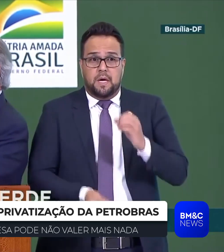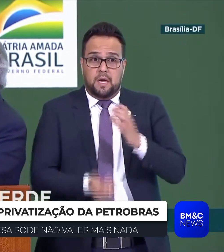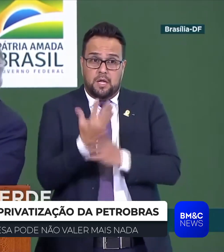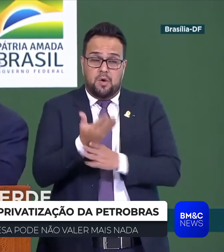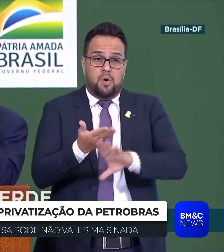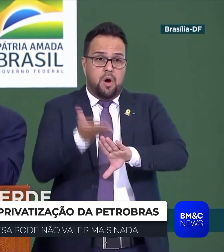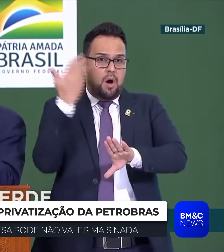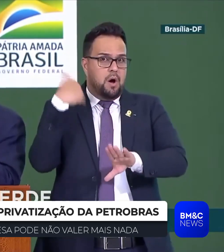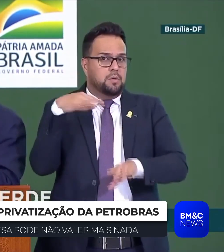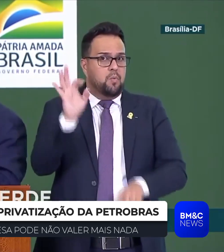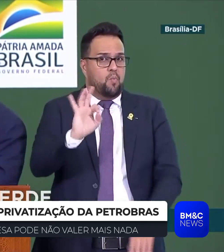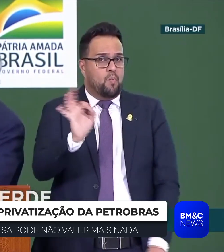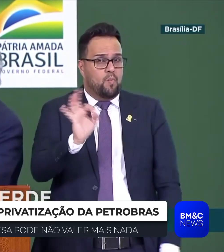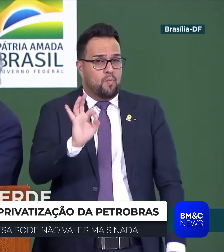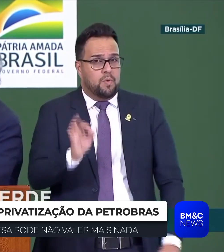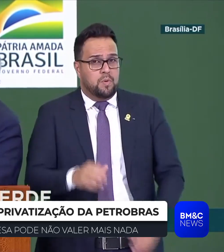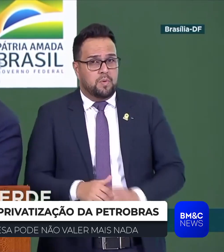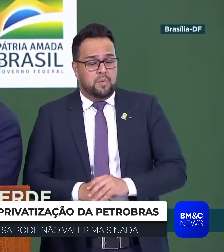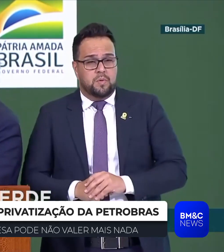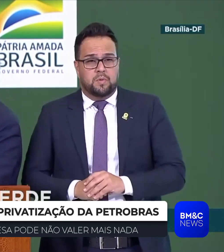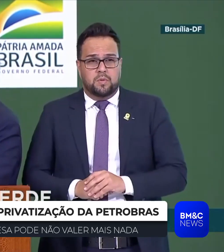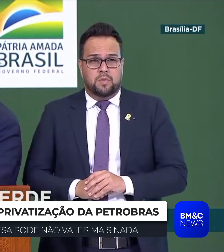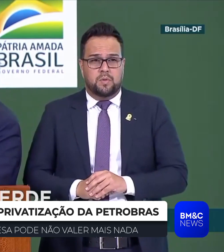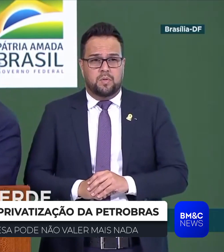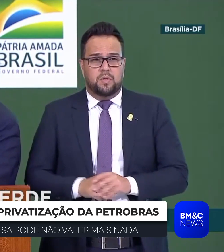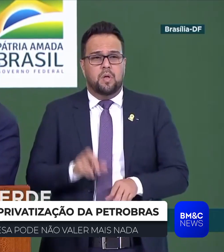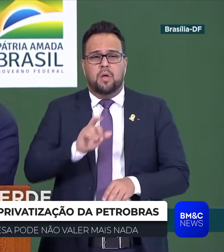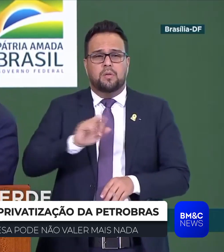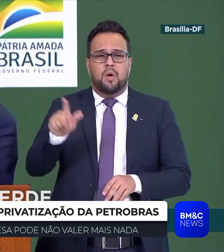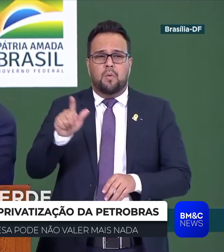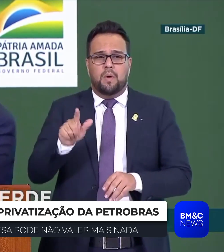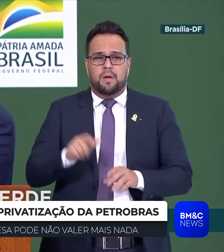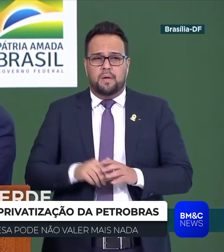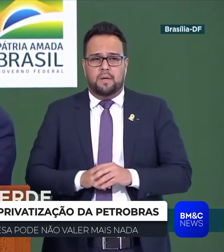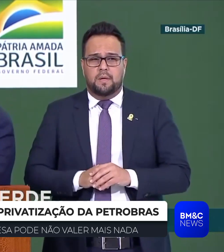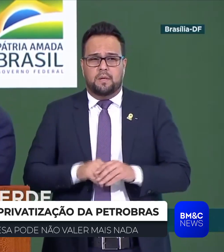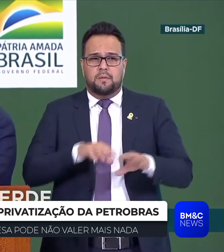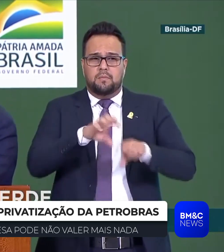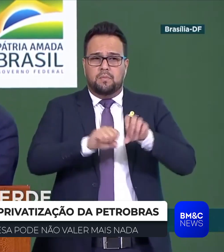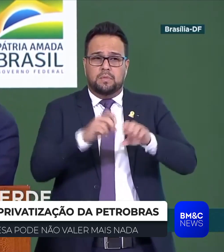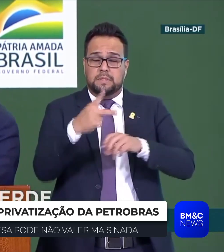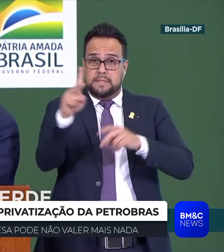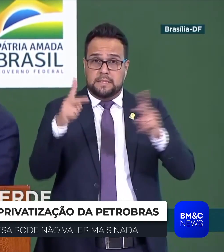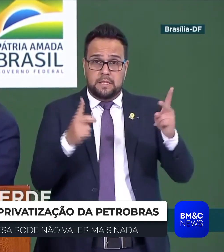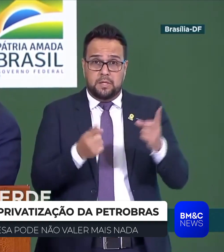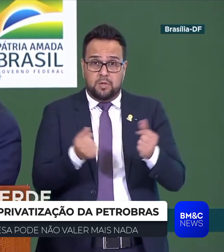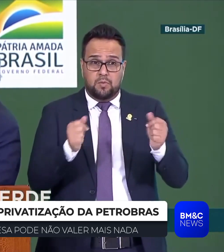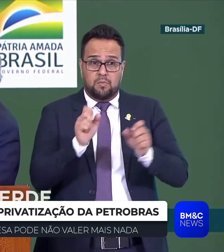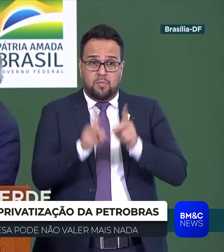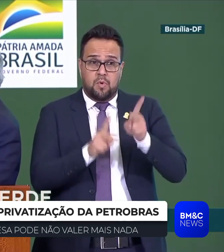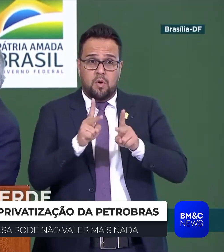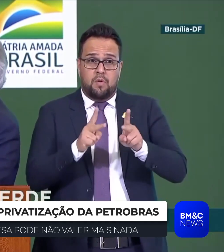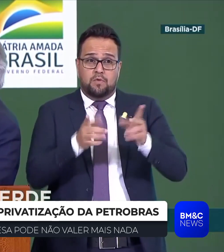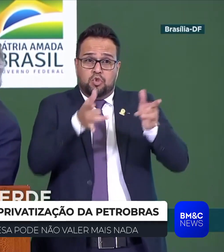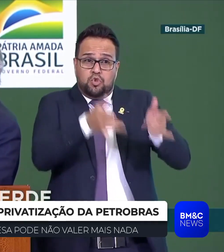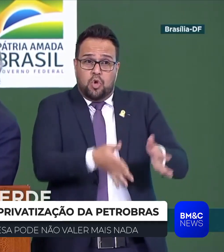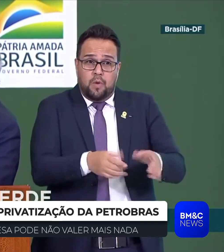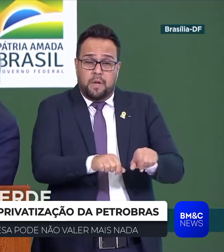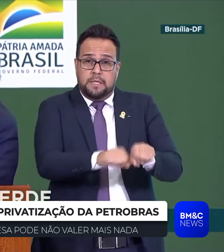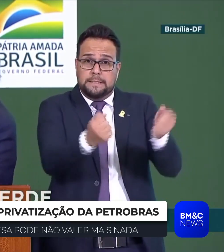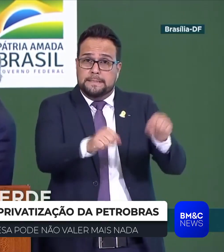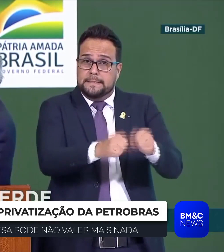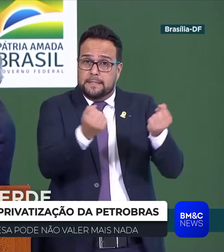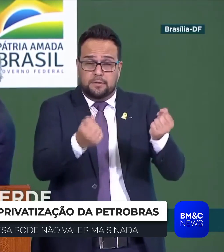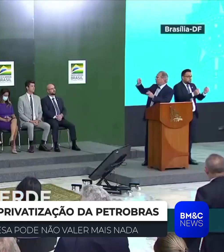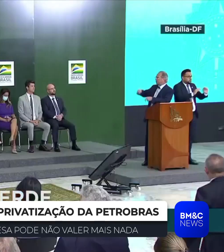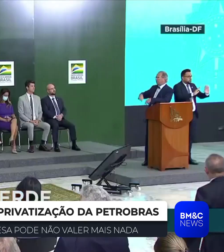ah, isso aí estão tirando do povo. Não, isso é uma riqueza que estava destruída. Bastou o presidente falar: vamos estudar,